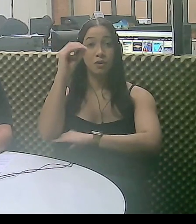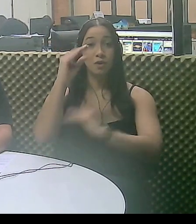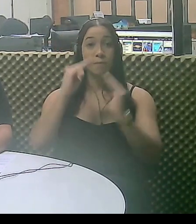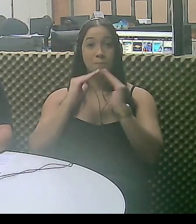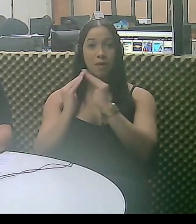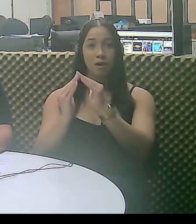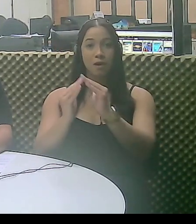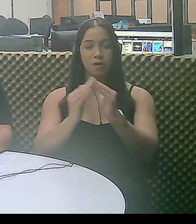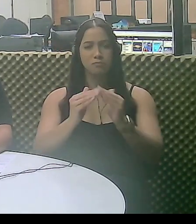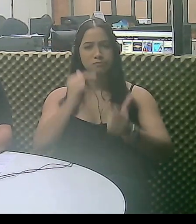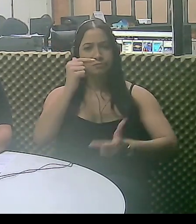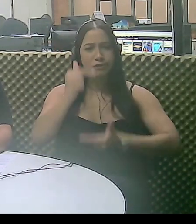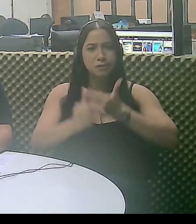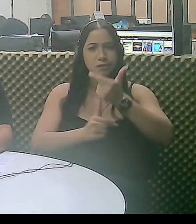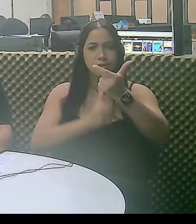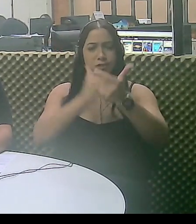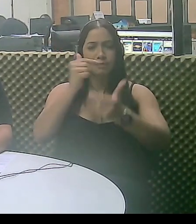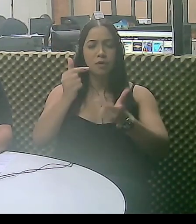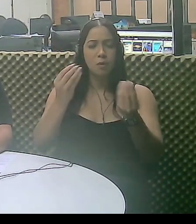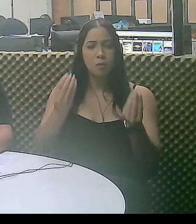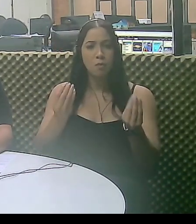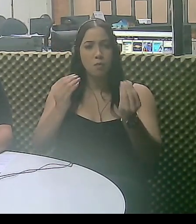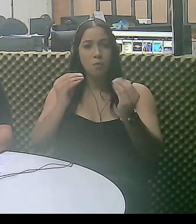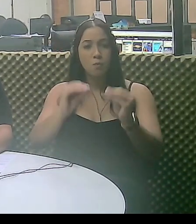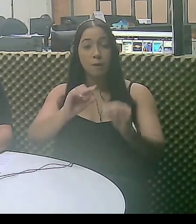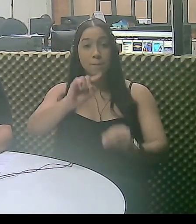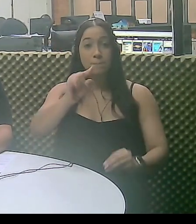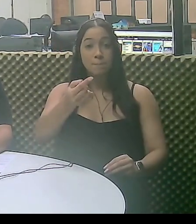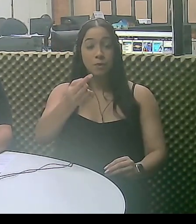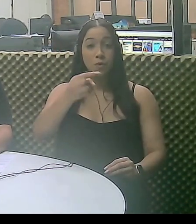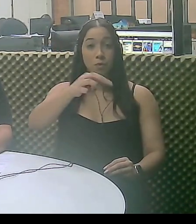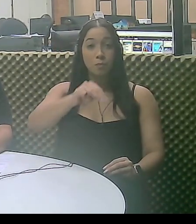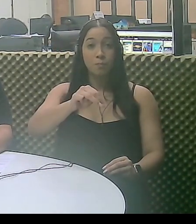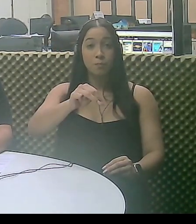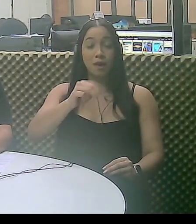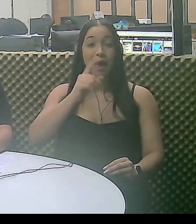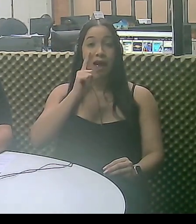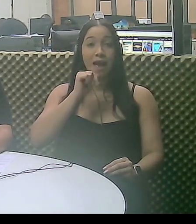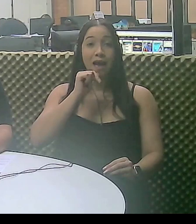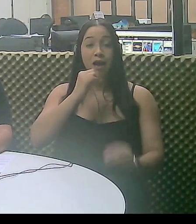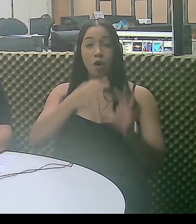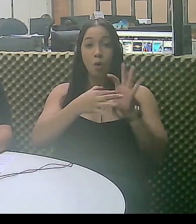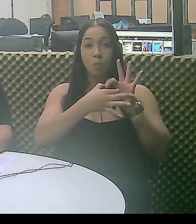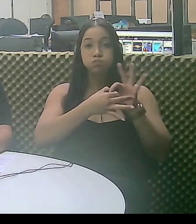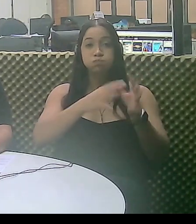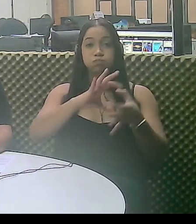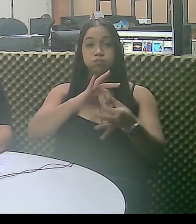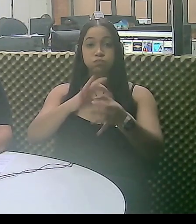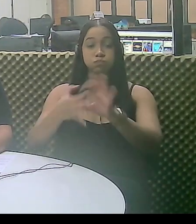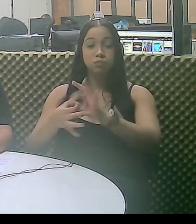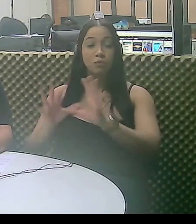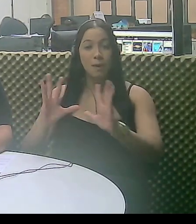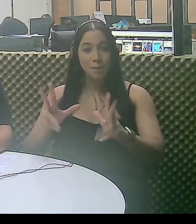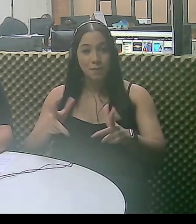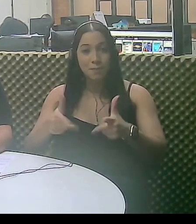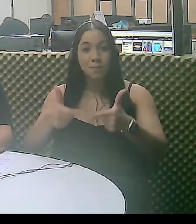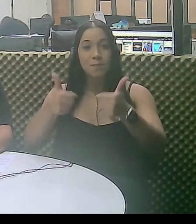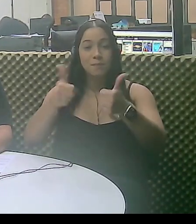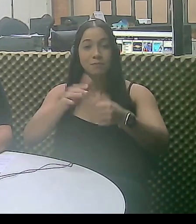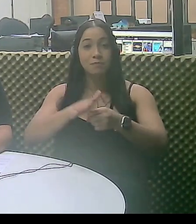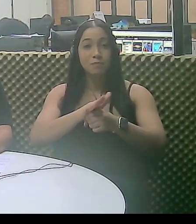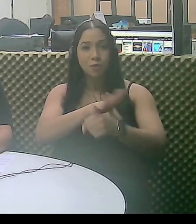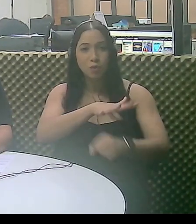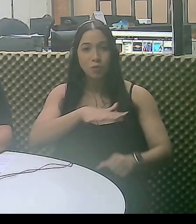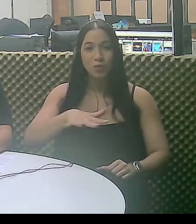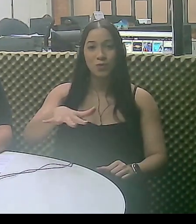Os trabalhos estão concentrados na implantação de 1.000 metros de rede de água tratada, que representará melhoria no abastecimento